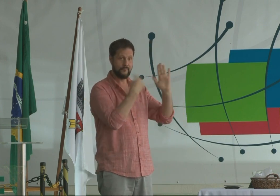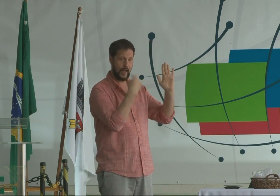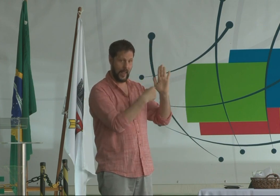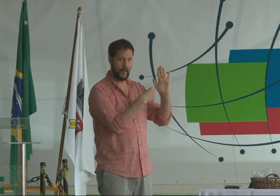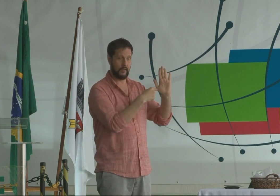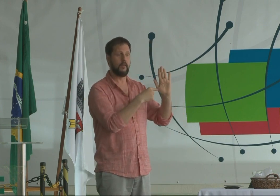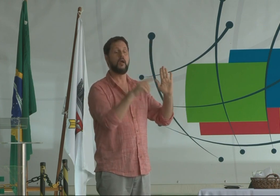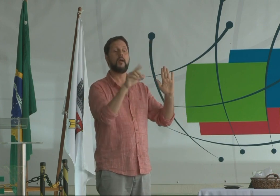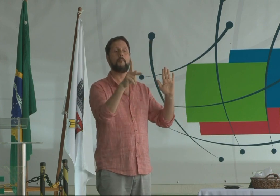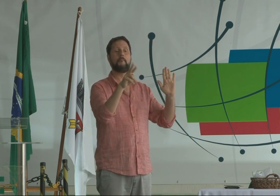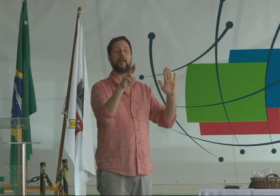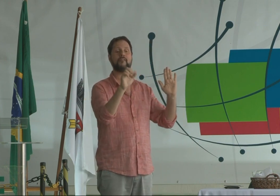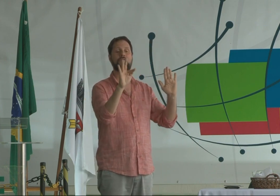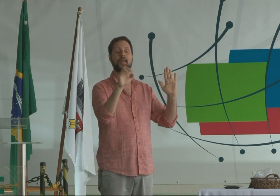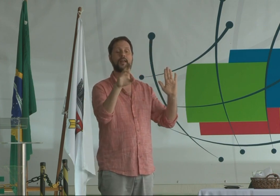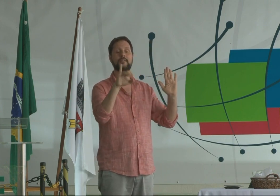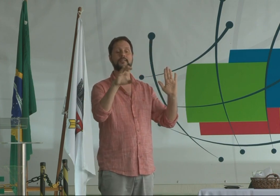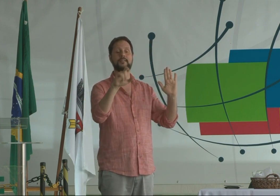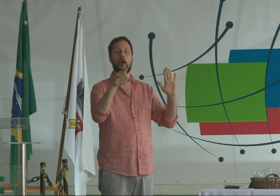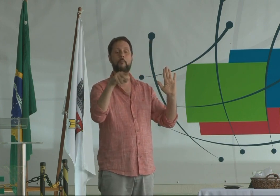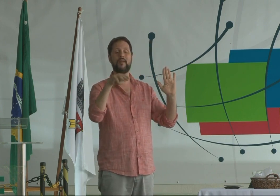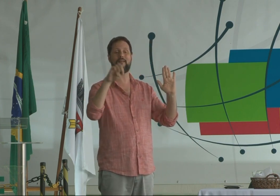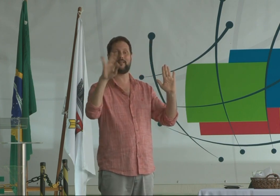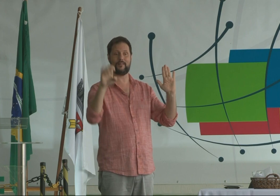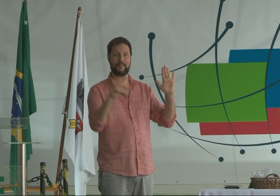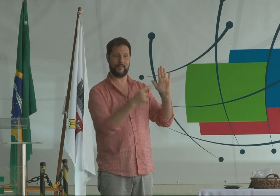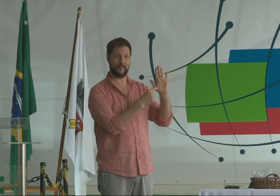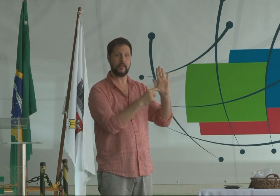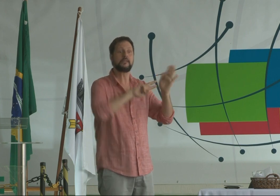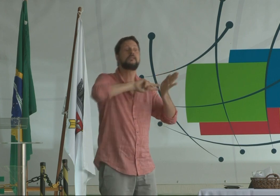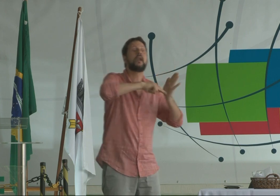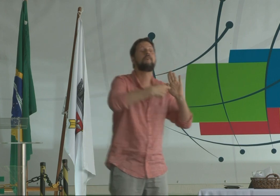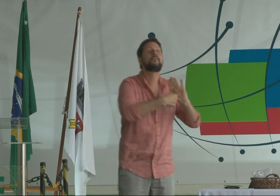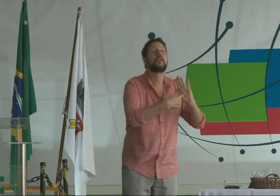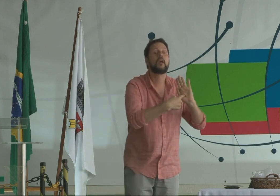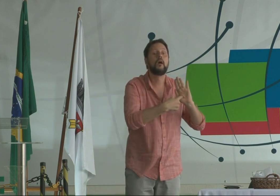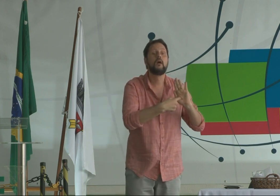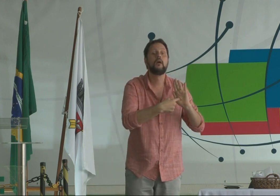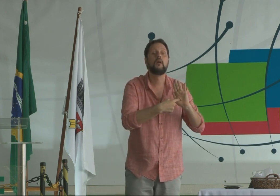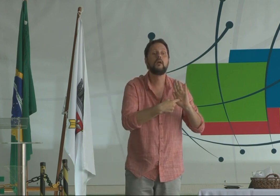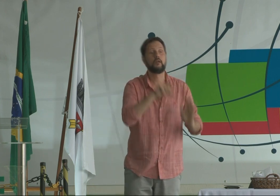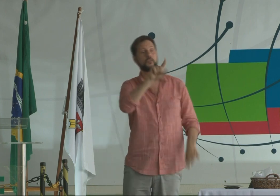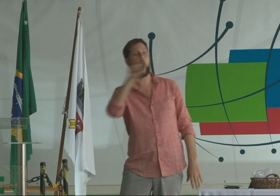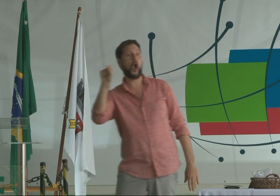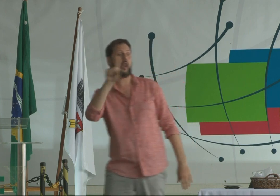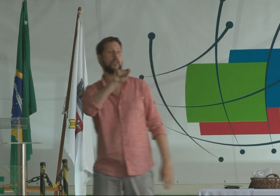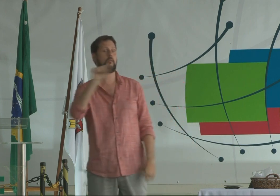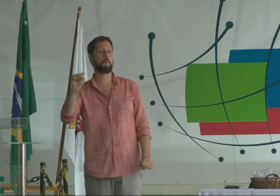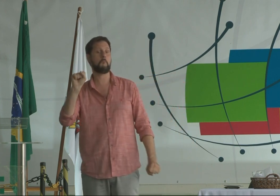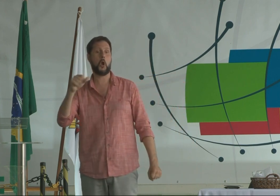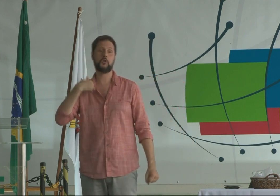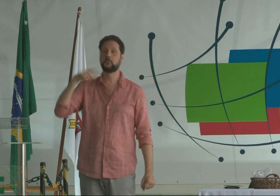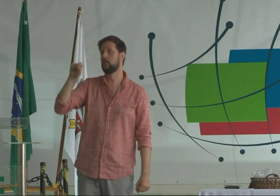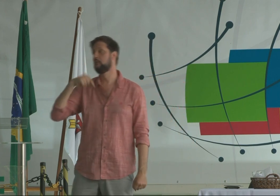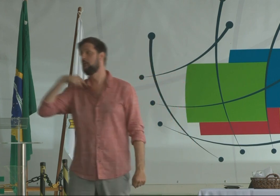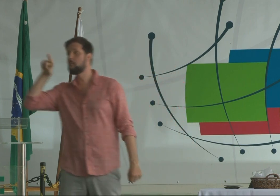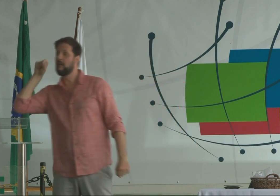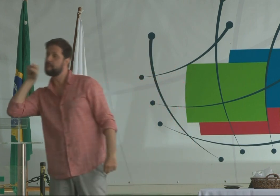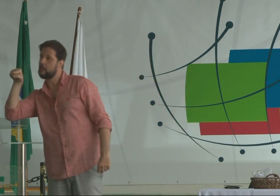fala, o decreto fala, preferencialmente, o que significa? Opção de escolha. Eu posso escolher.